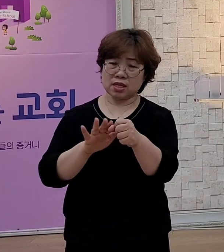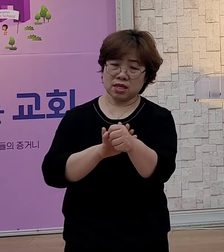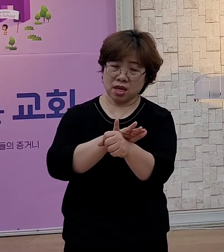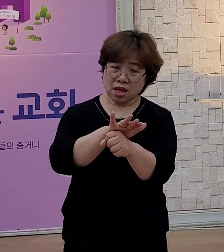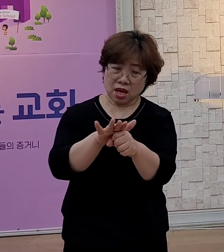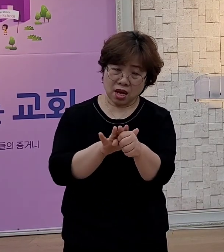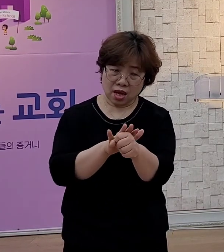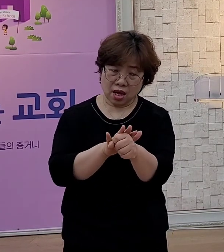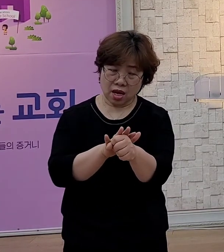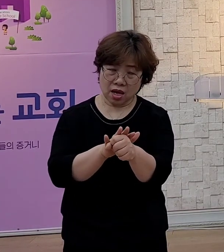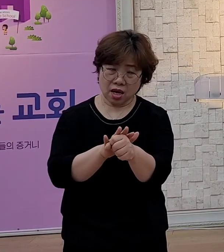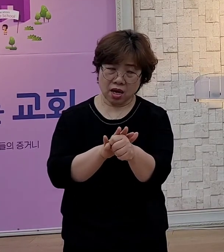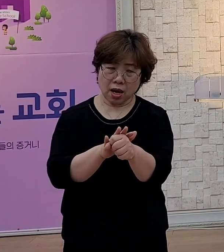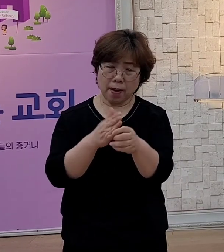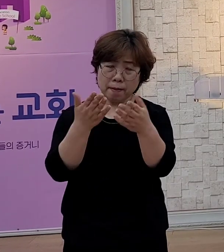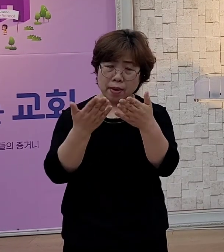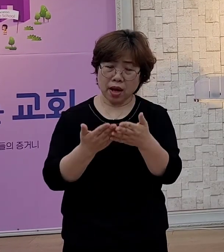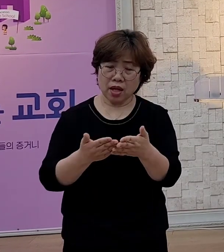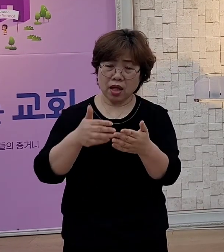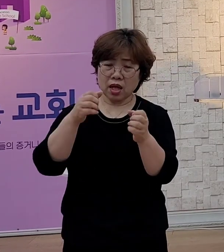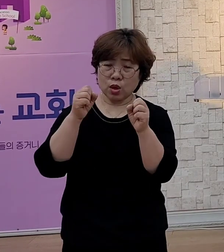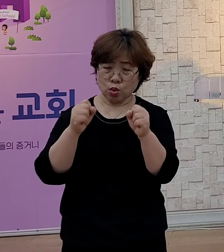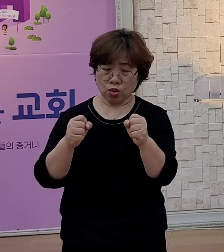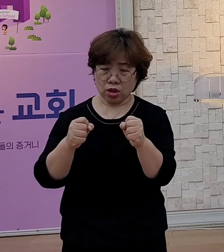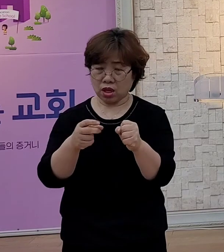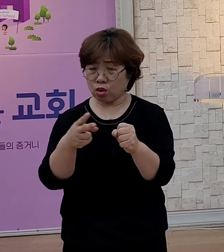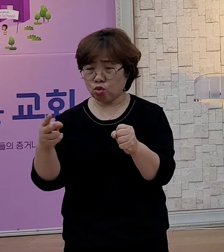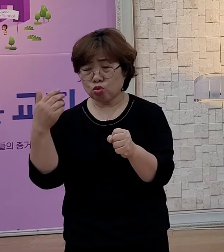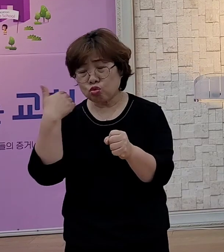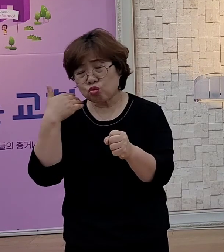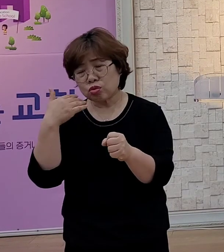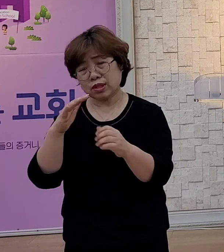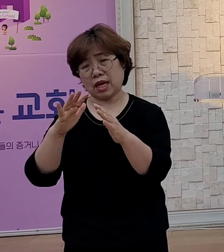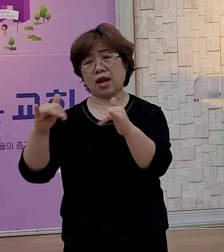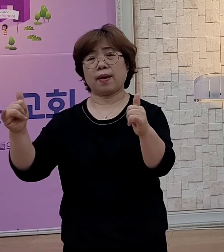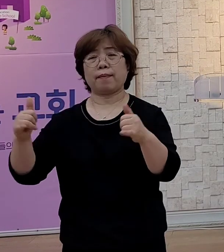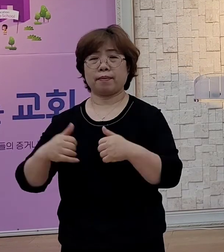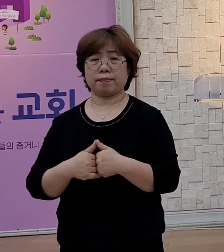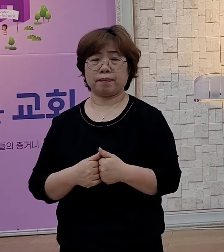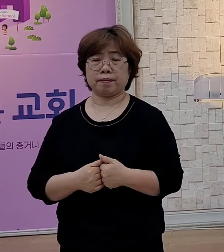끝까지 사랑해야 할 대상이다 라고 성경은 말씀합니다.